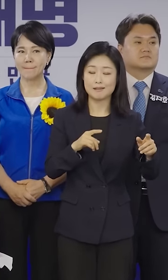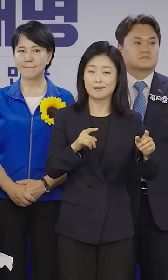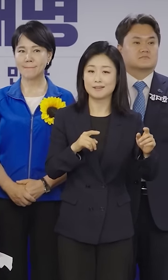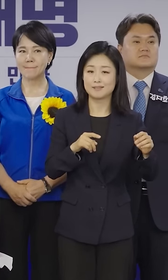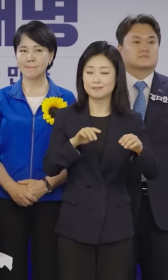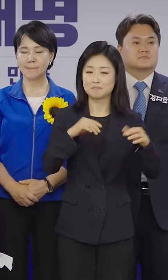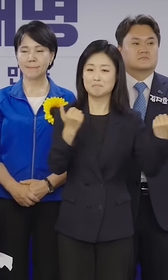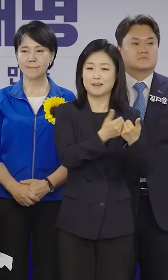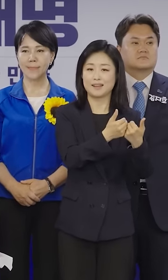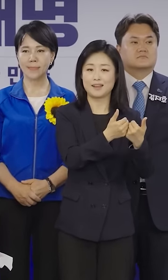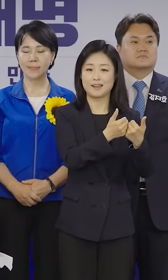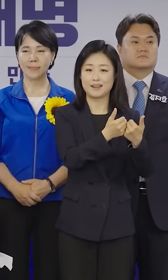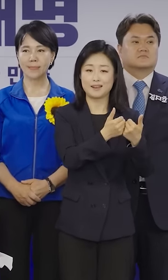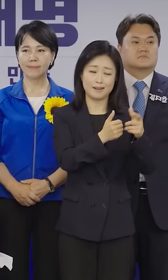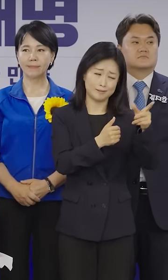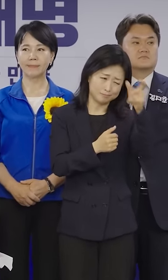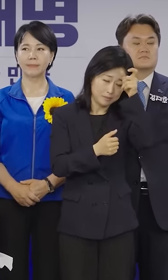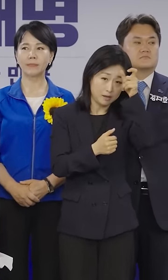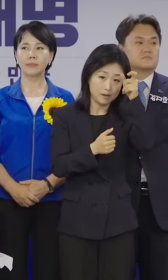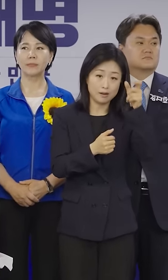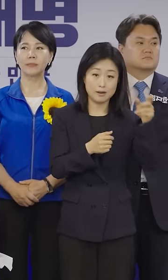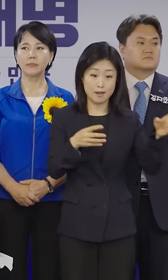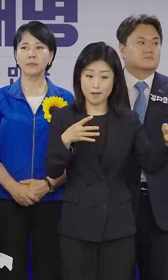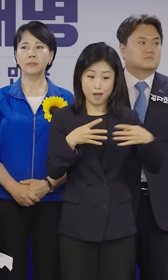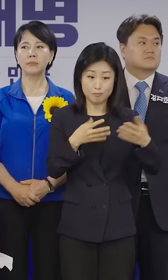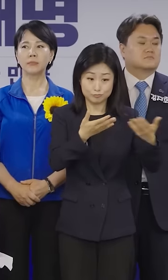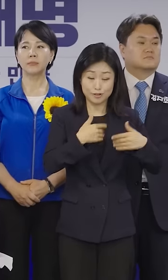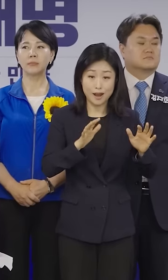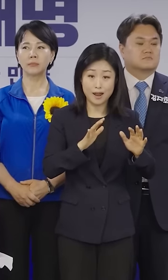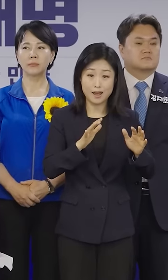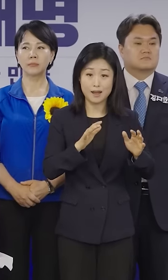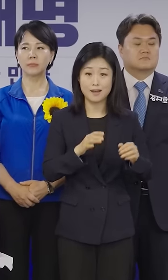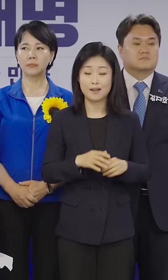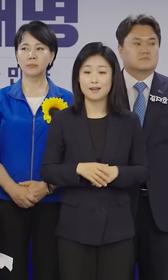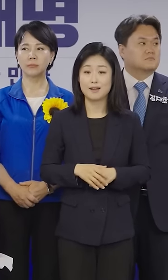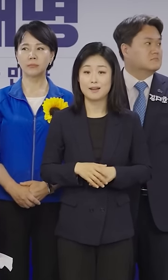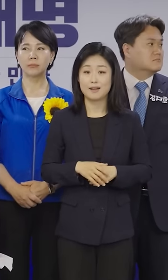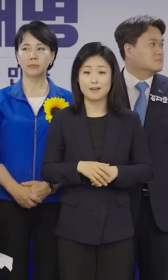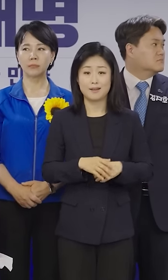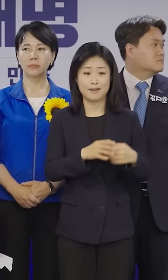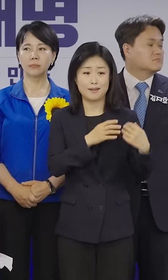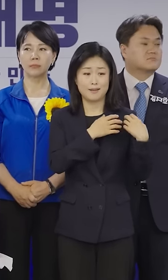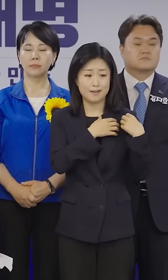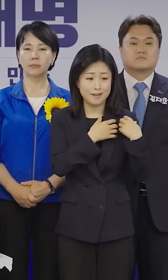아마 대한민국 헌정사에 이런 무책임한